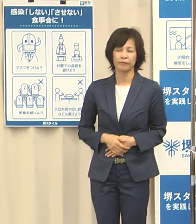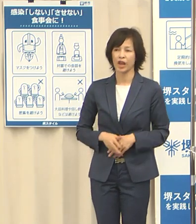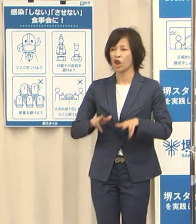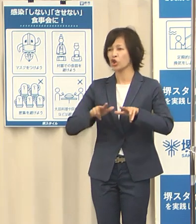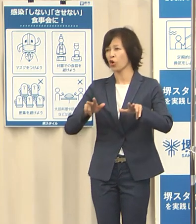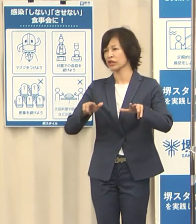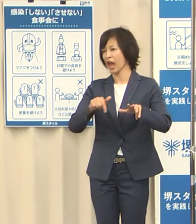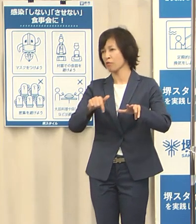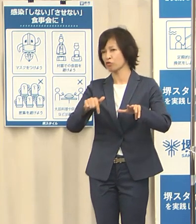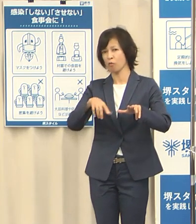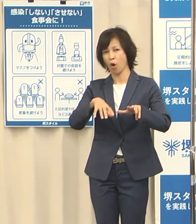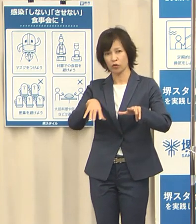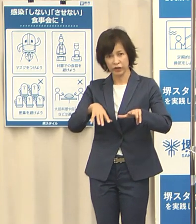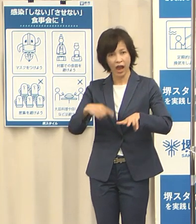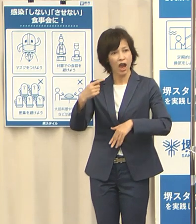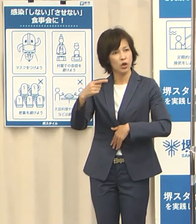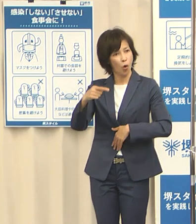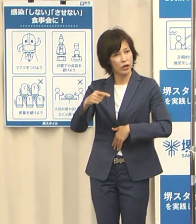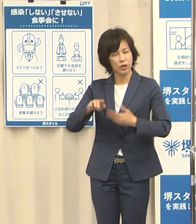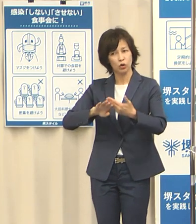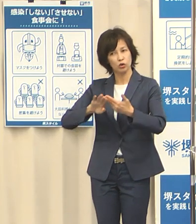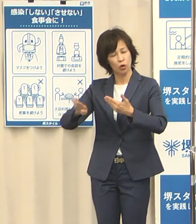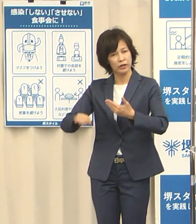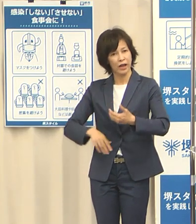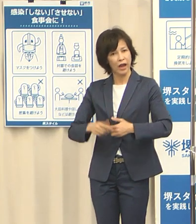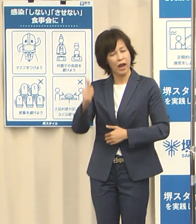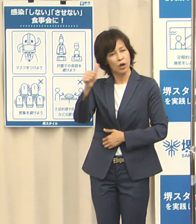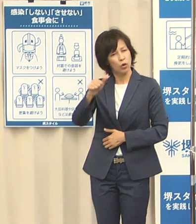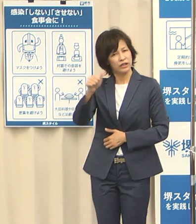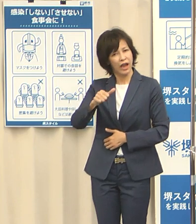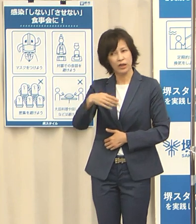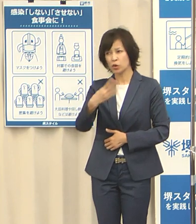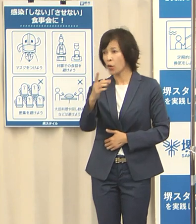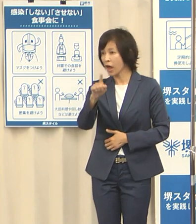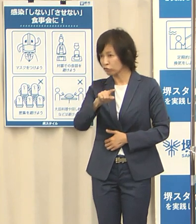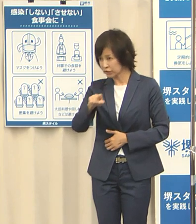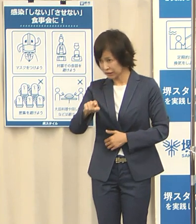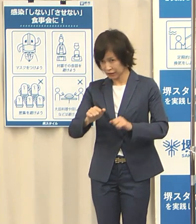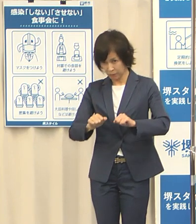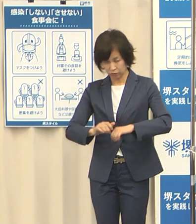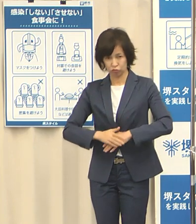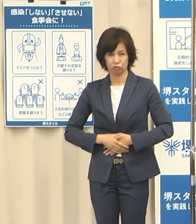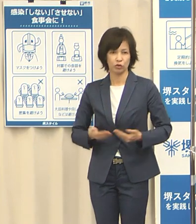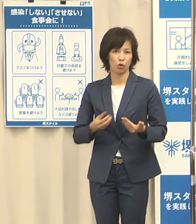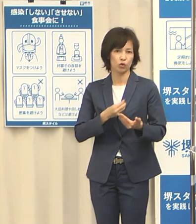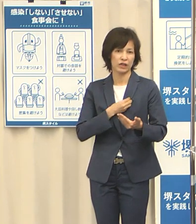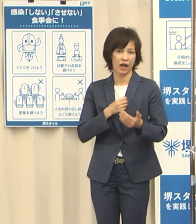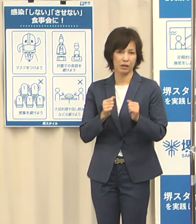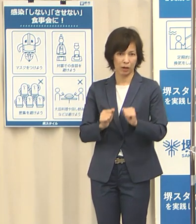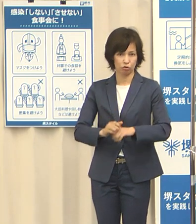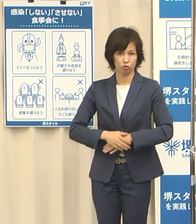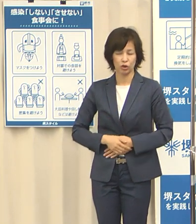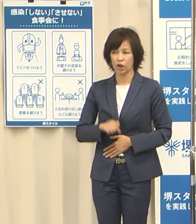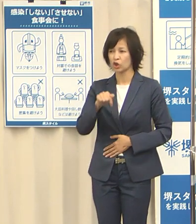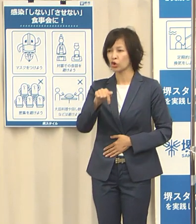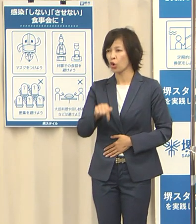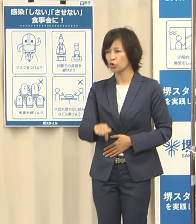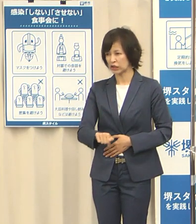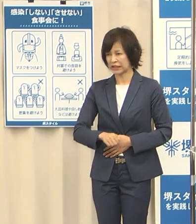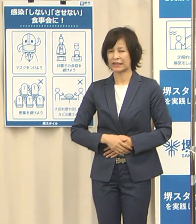ですね、教職員を除いて約5400人ぐらいですかね、職員がいるんですが、そのうち